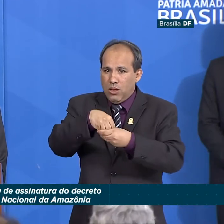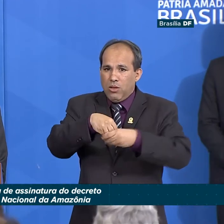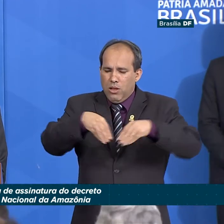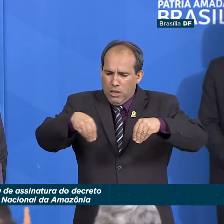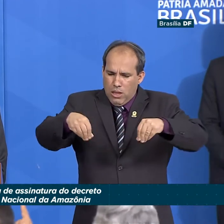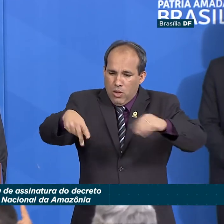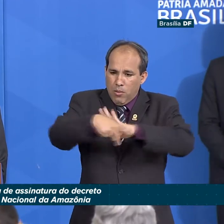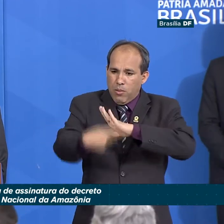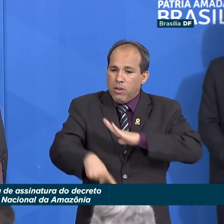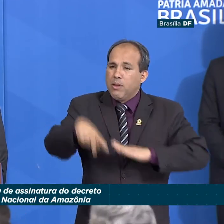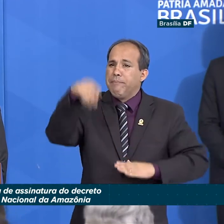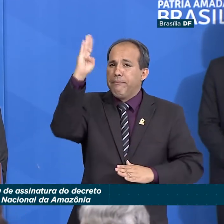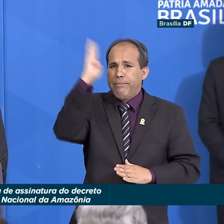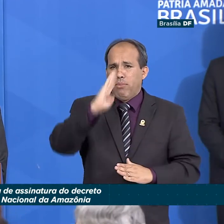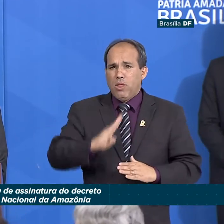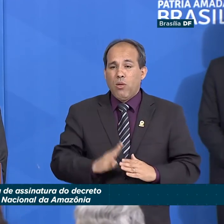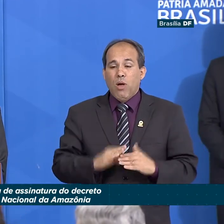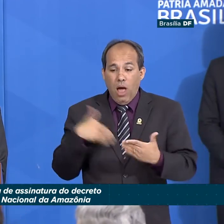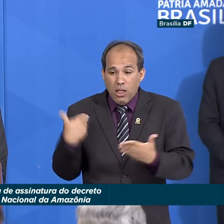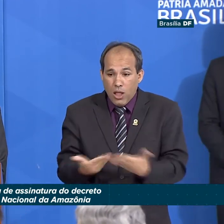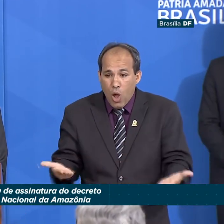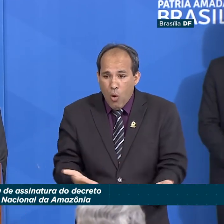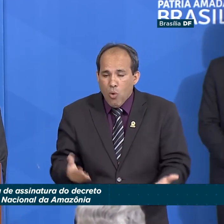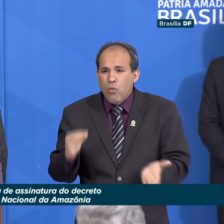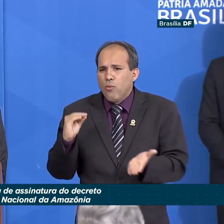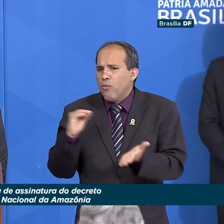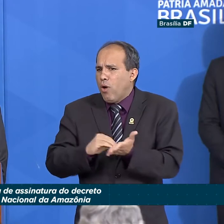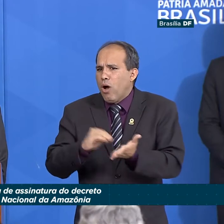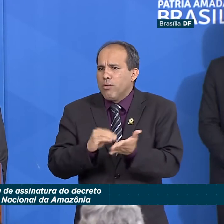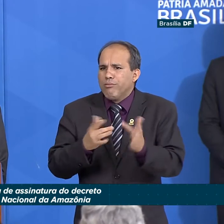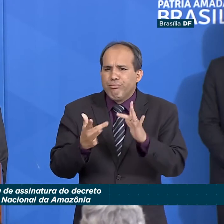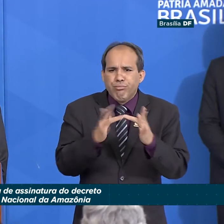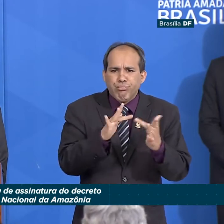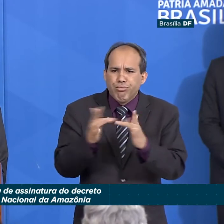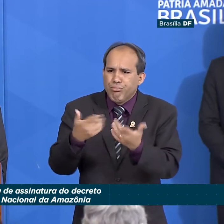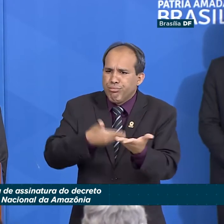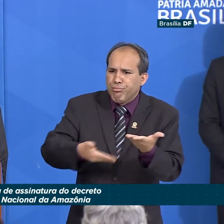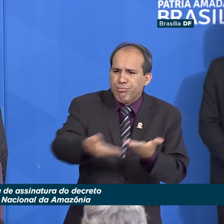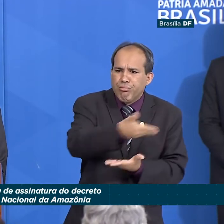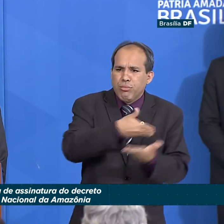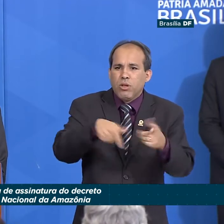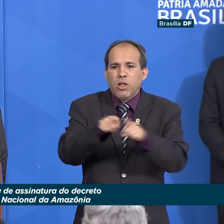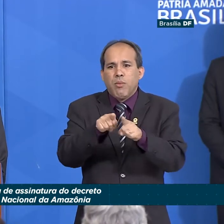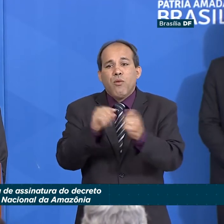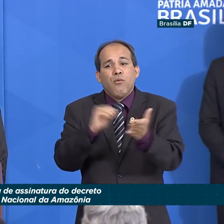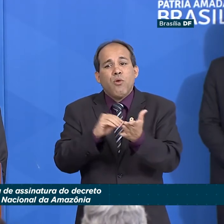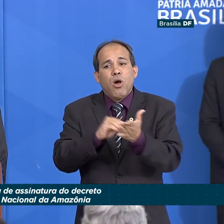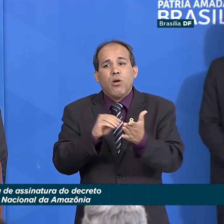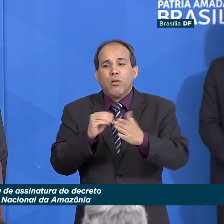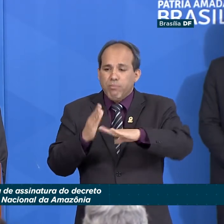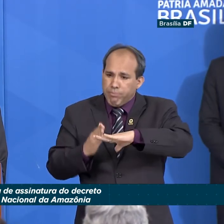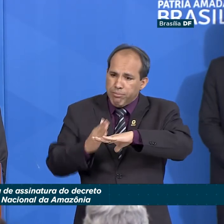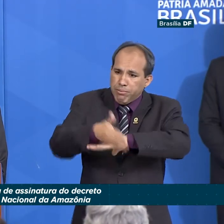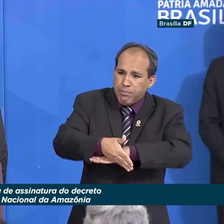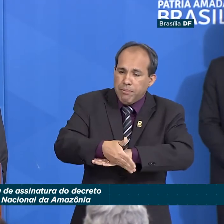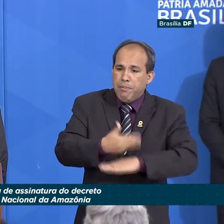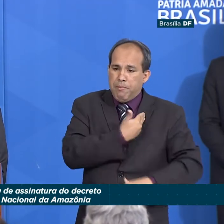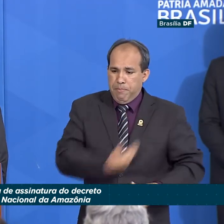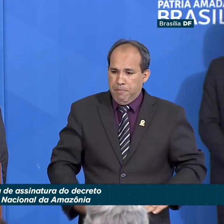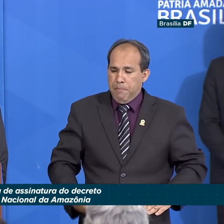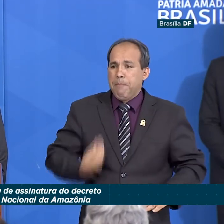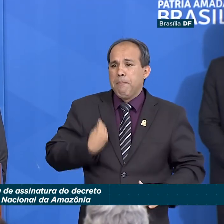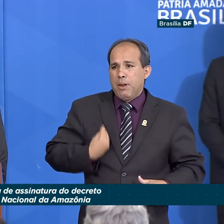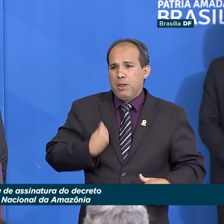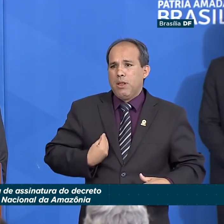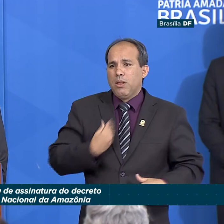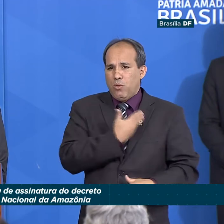nacional, ainda hoje mal articulada e carente da presença do Estado.